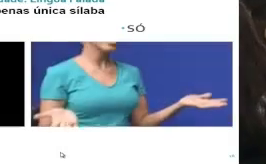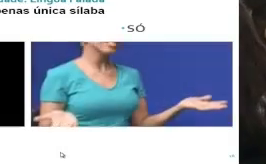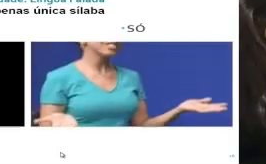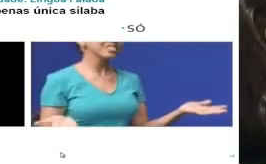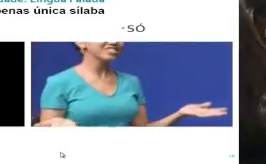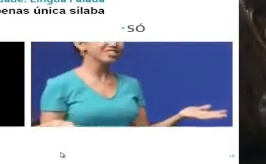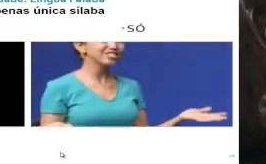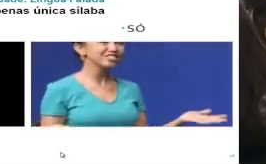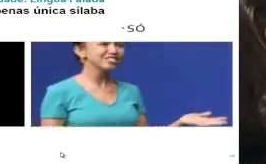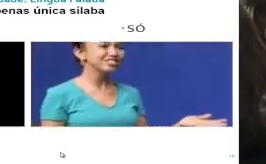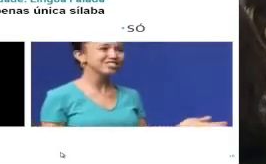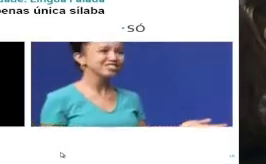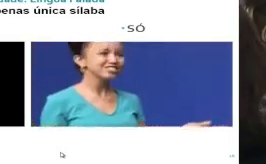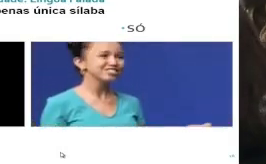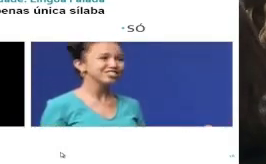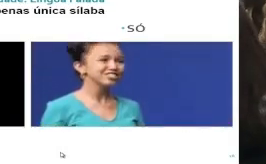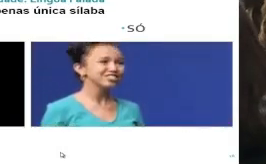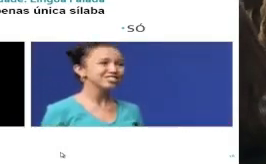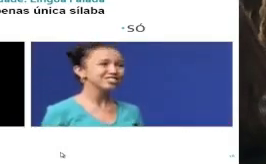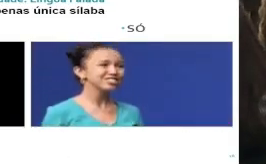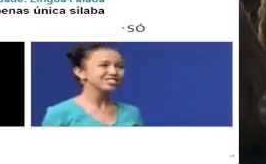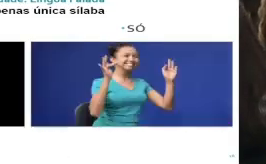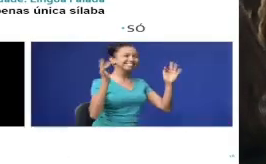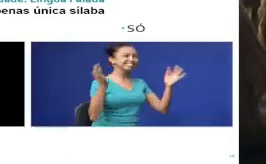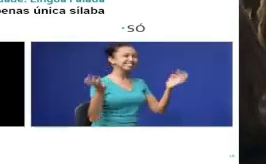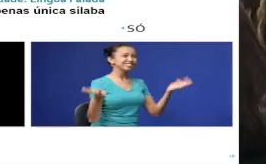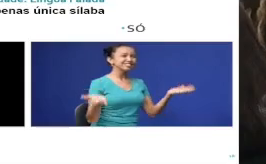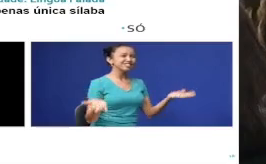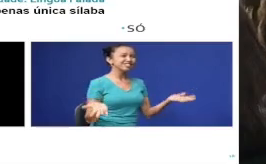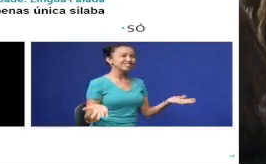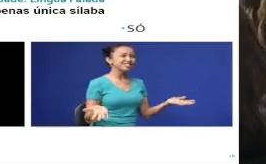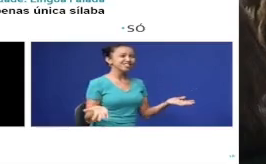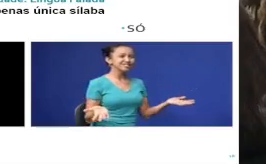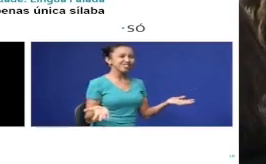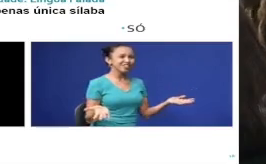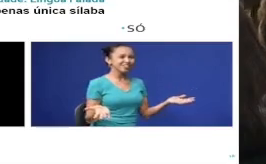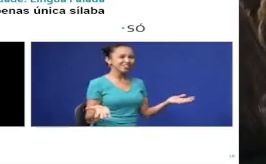só. Prestem atenção novamente na boca dos participantes.